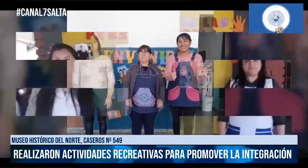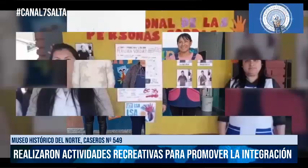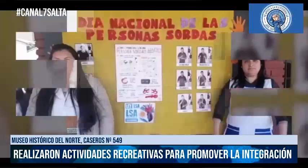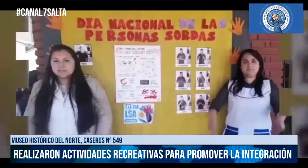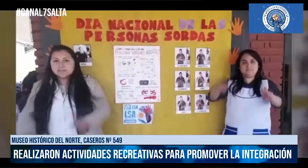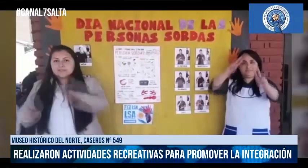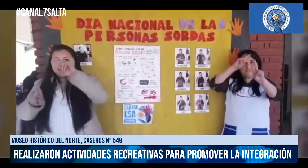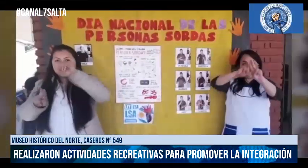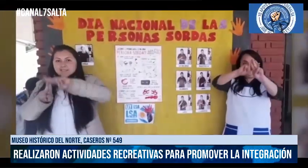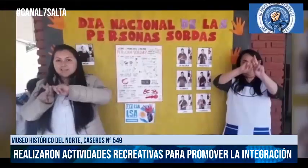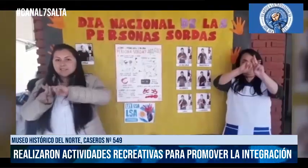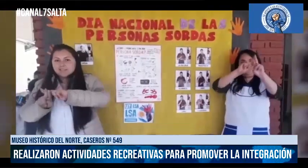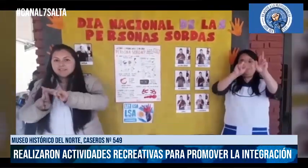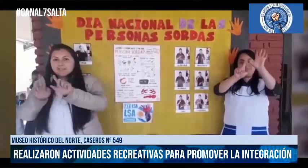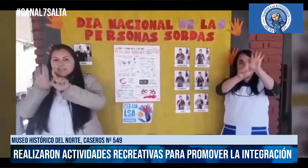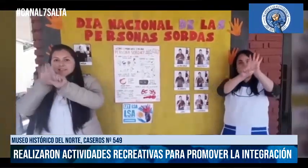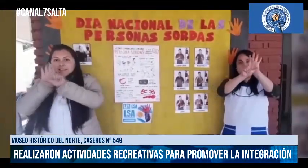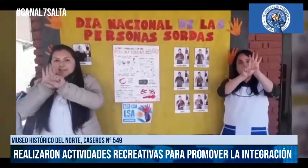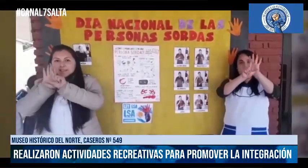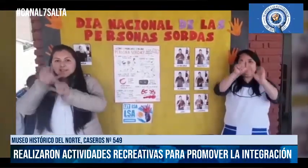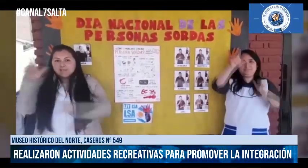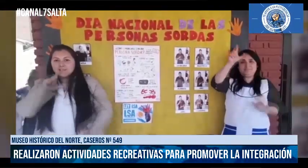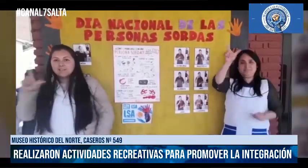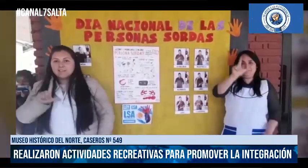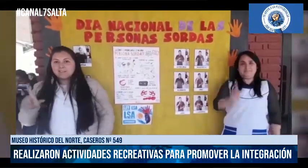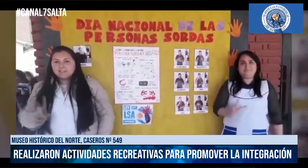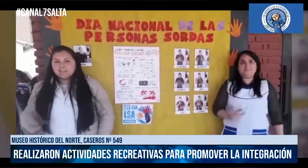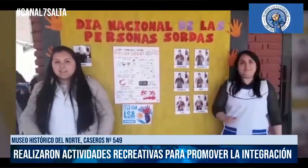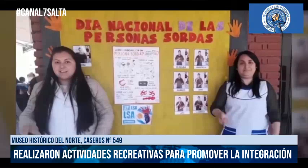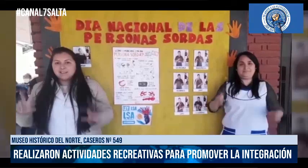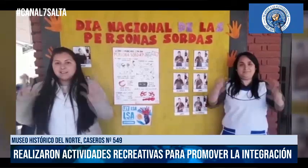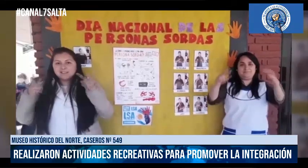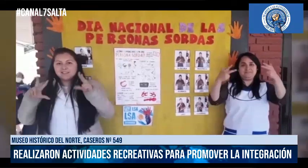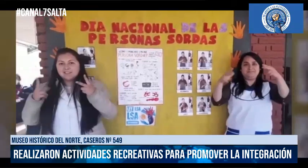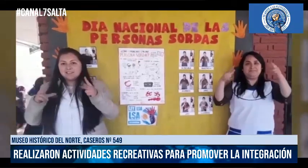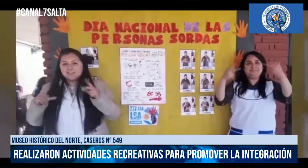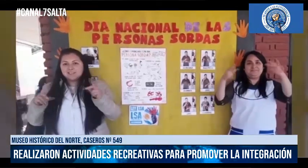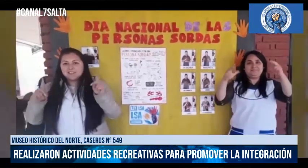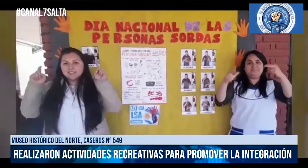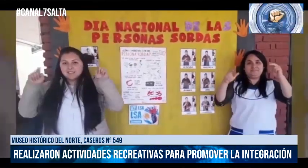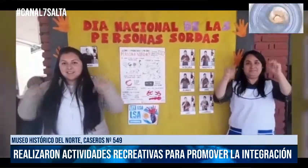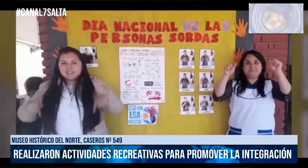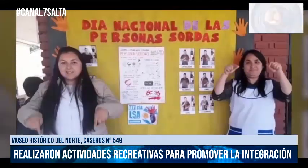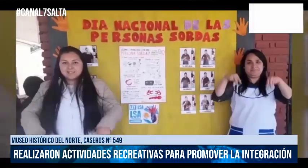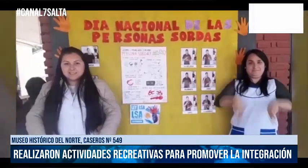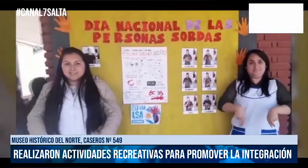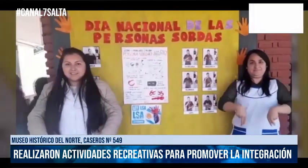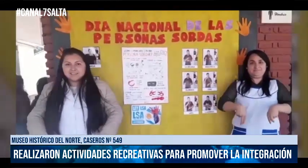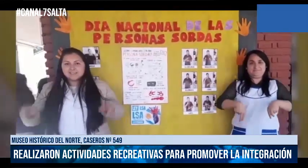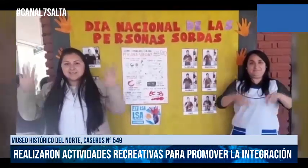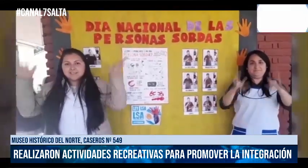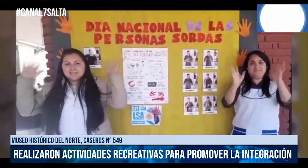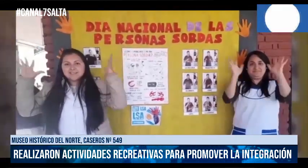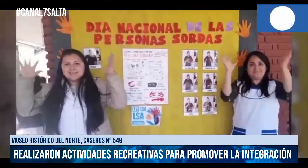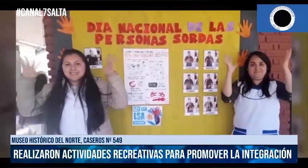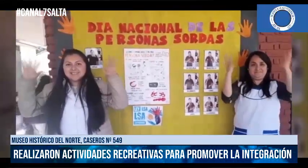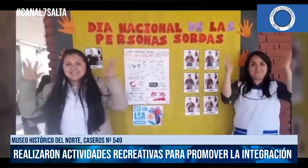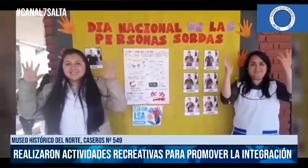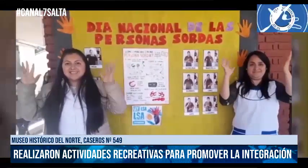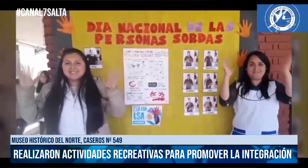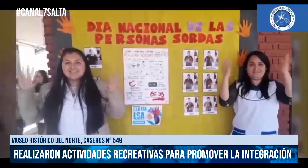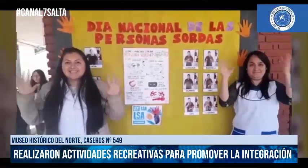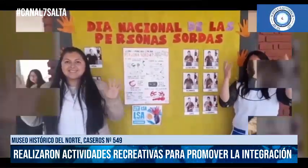quiero mi seña personal. Así que más allá de lo que es el cambio de culturas, de los